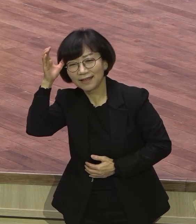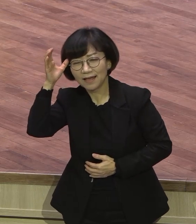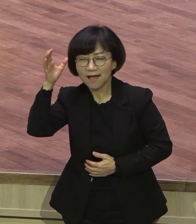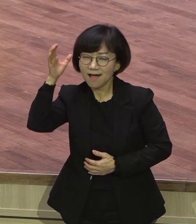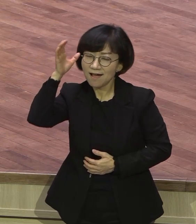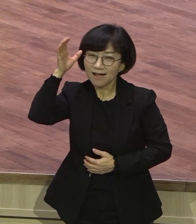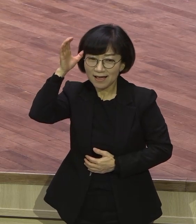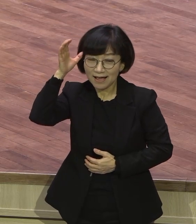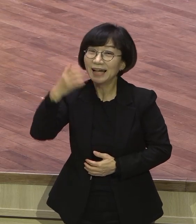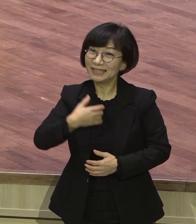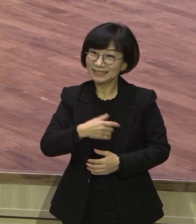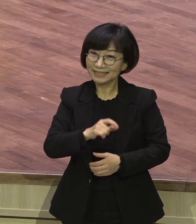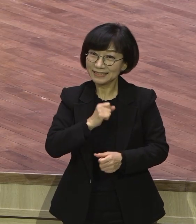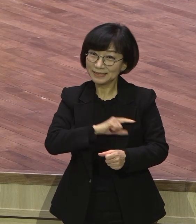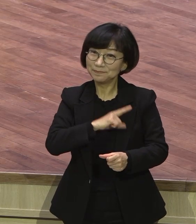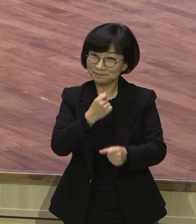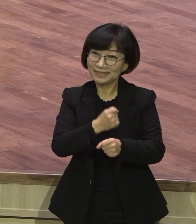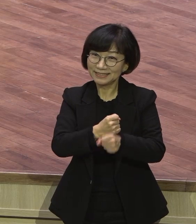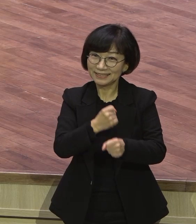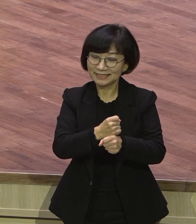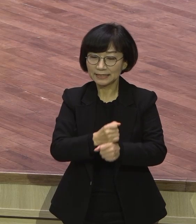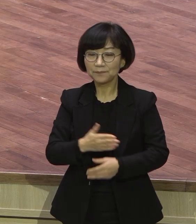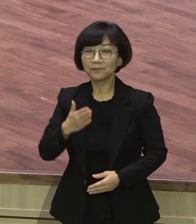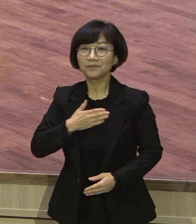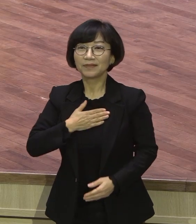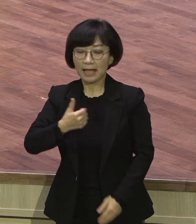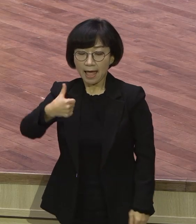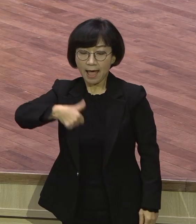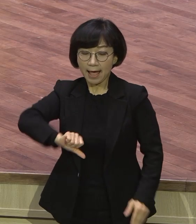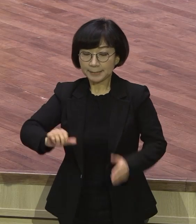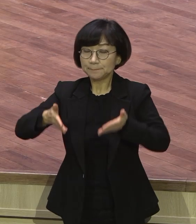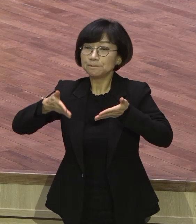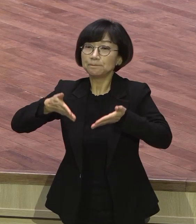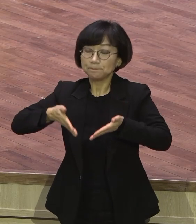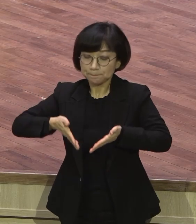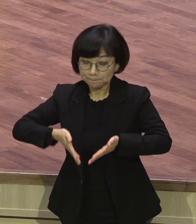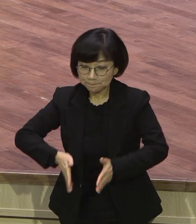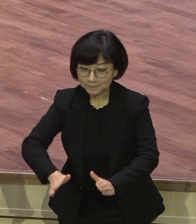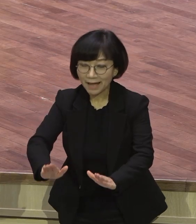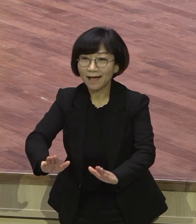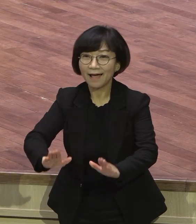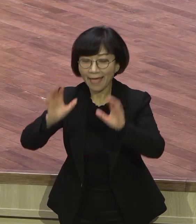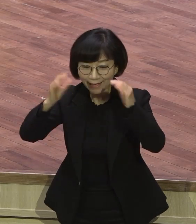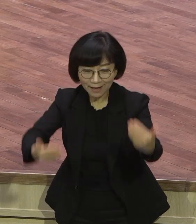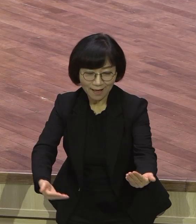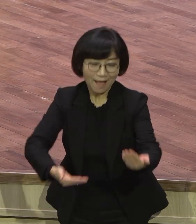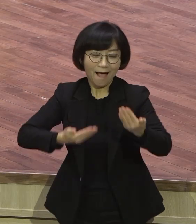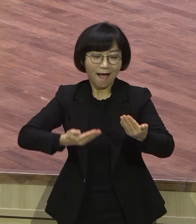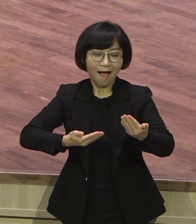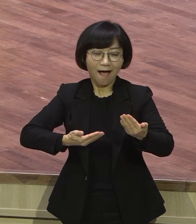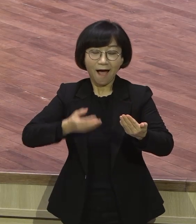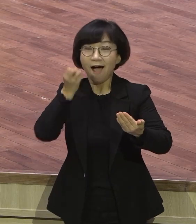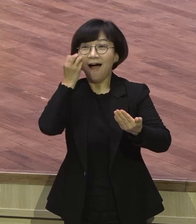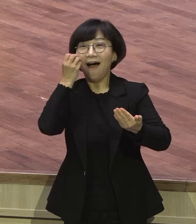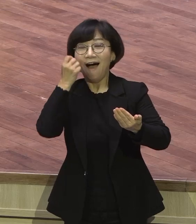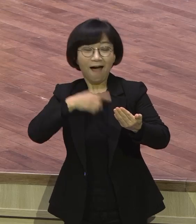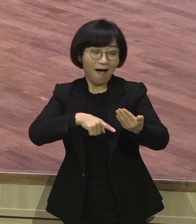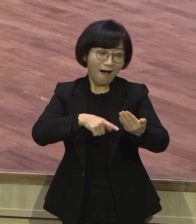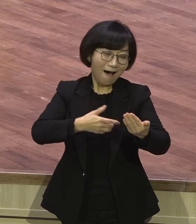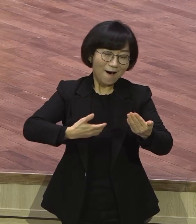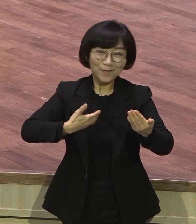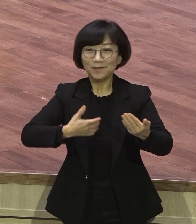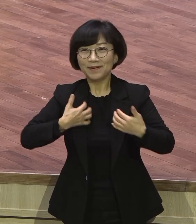지어요. 제가 우리 아들이 딱 초대아들을 태어났는데 결혼하고 아이가 아들을 태어면 신기하고 놀라워요. 그때는 뭐